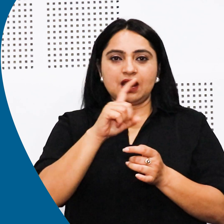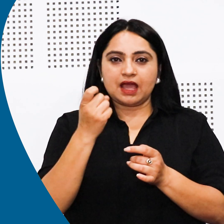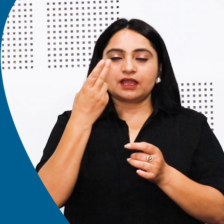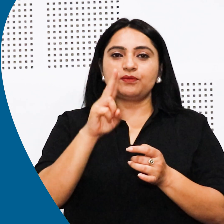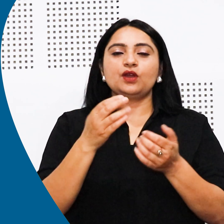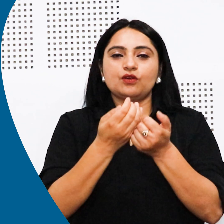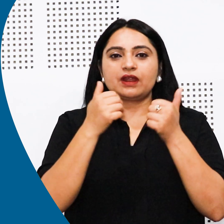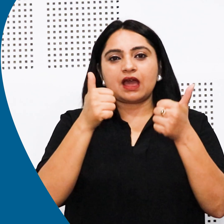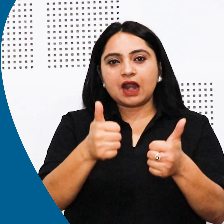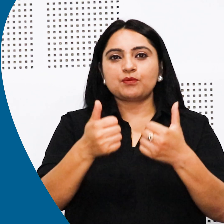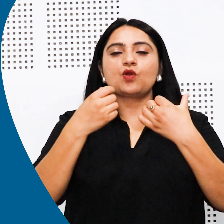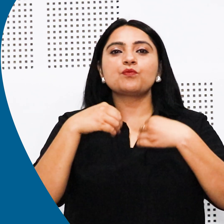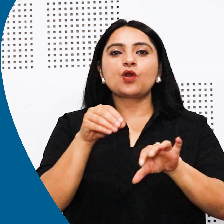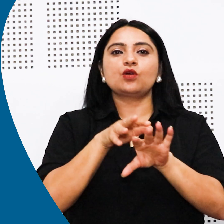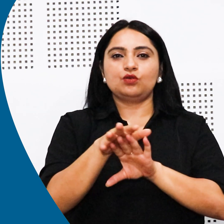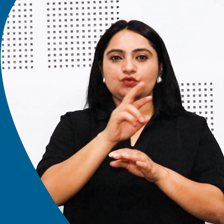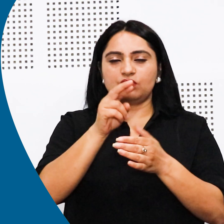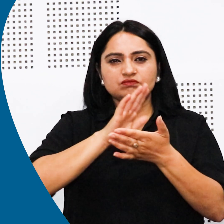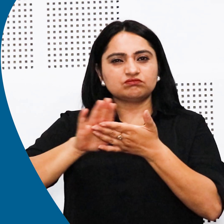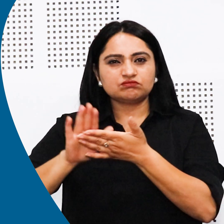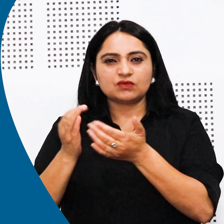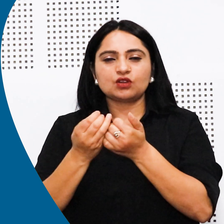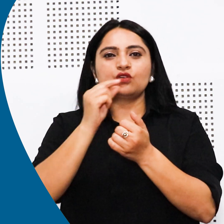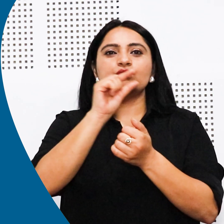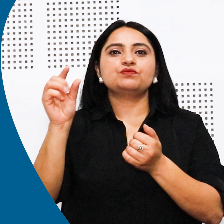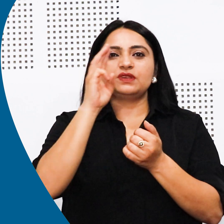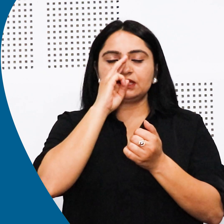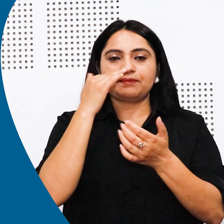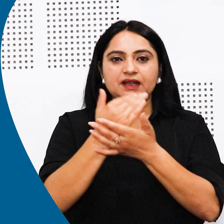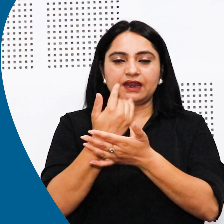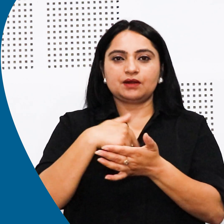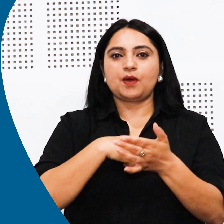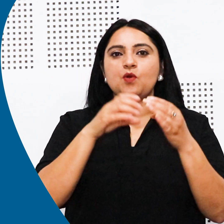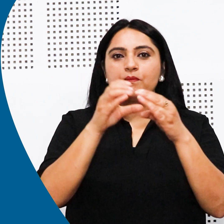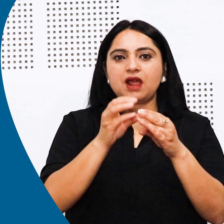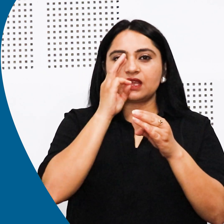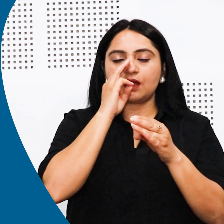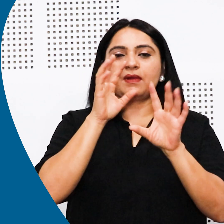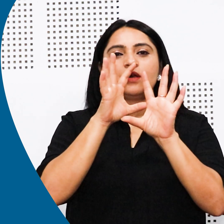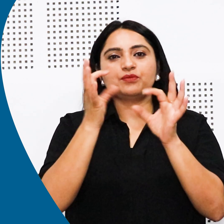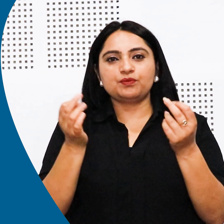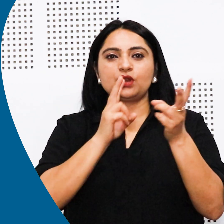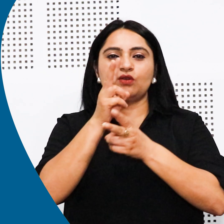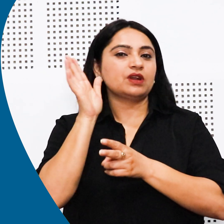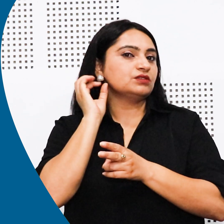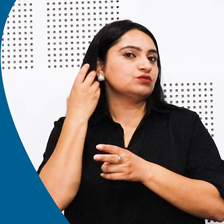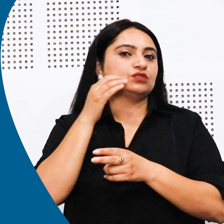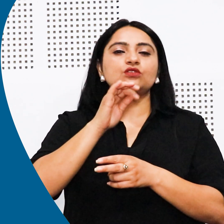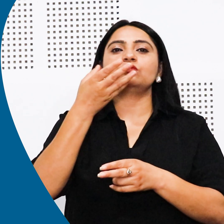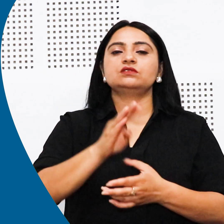भए गरेका राम्रा अभ्यास र सुधार गर्नुपर्ने पक्षका बारेमा कार्यक्रम हाम्रो पालिकामा विभिन्न सामग्री